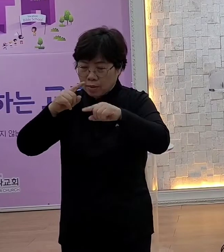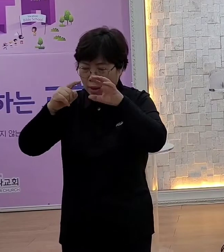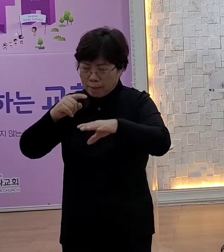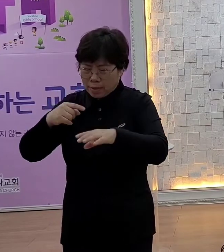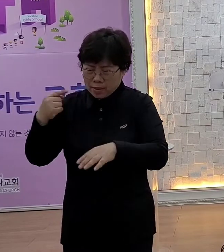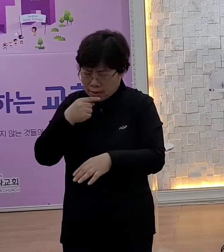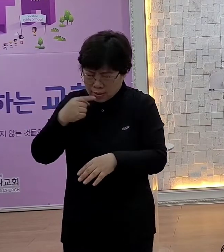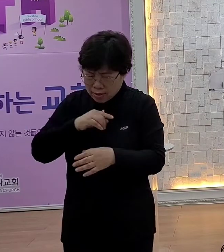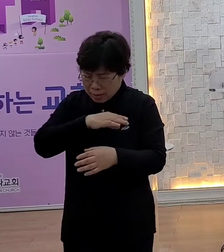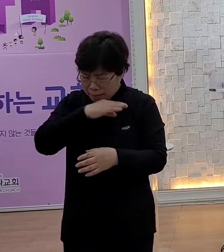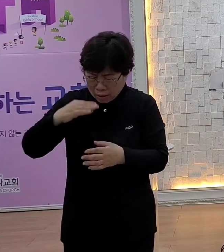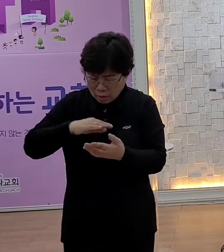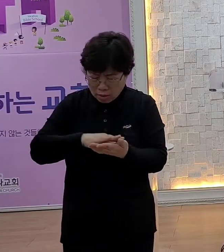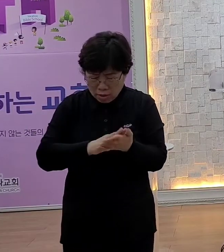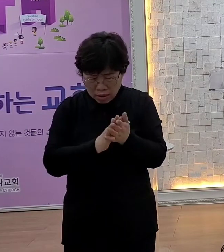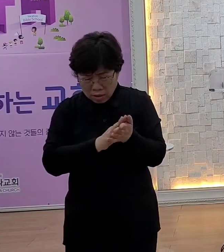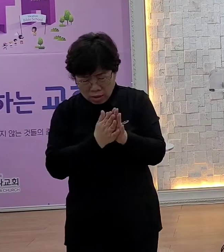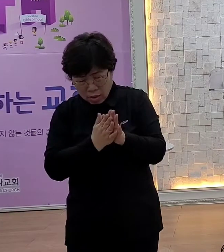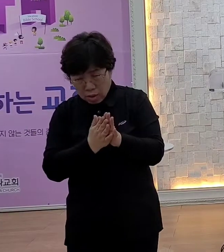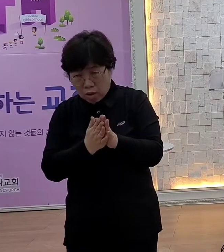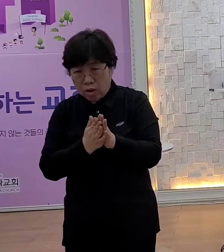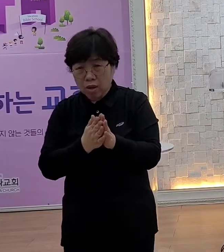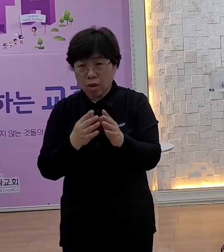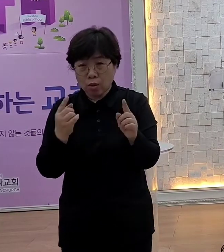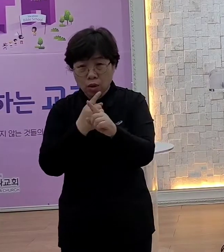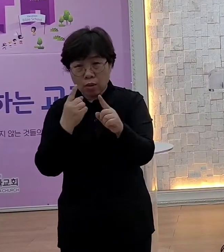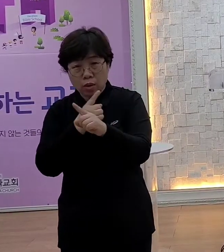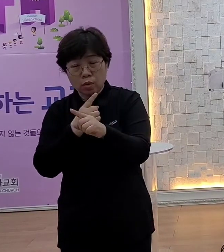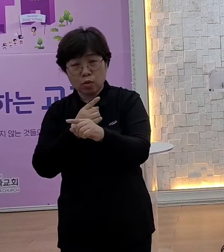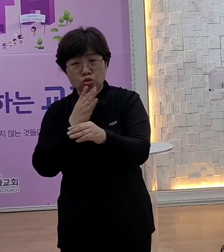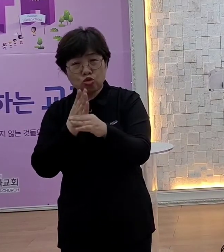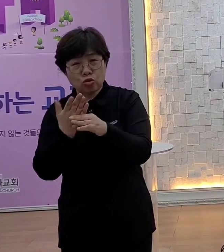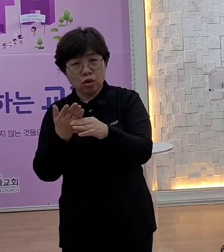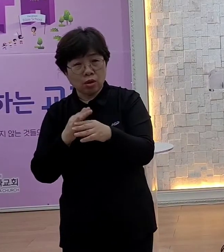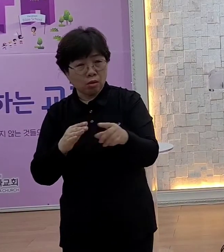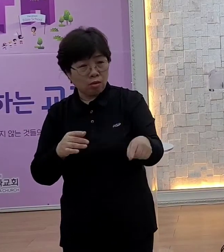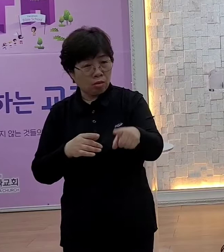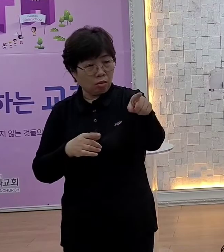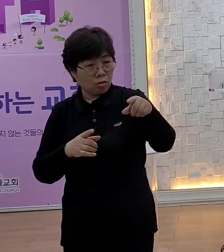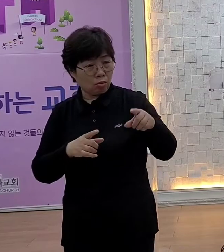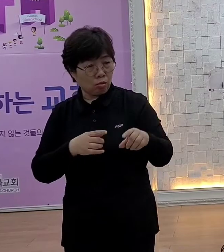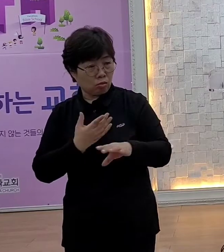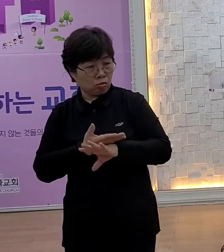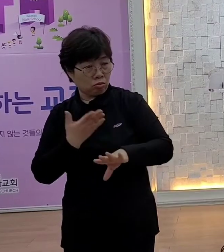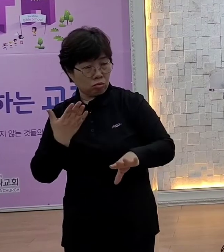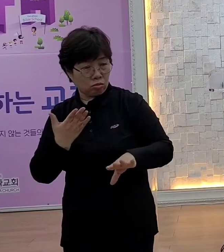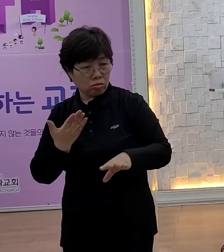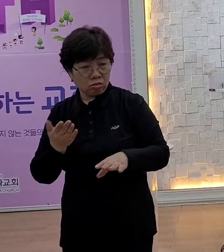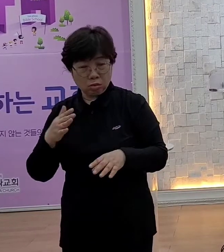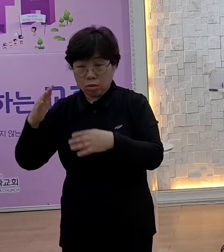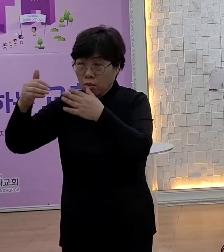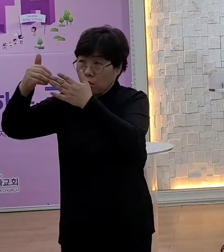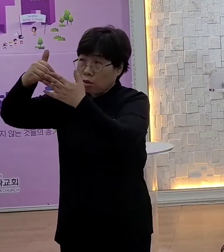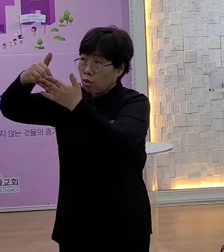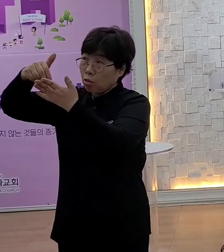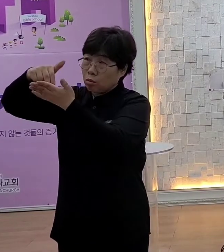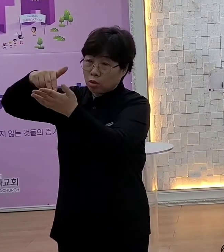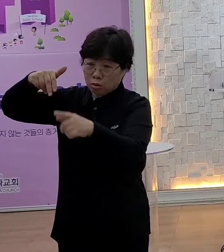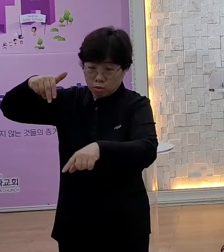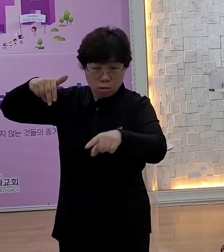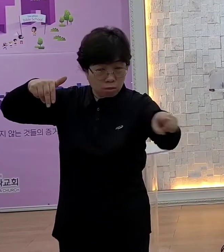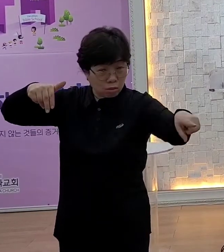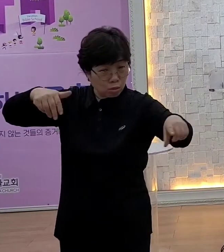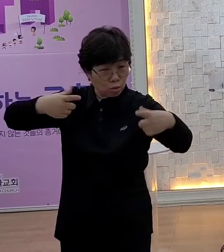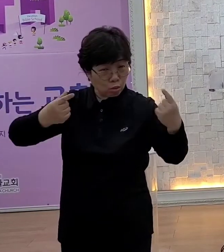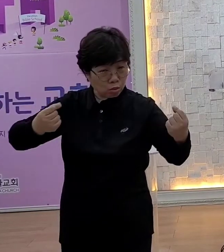살려고 해도 지금 될까 말 거라고 막 저한테 맨날 이런 말 들었는데 실제로 하나님은 안 그렇단 말이죠. 막 대충 살고 대충